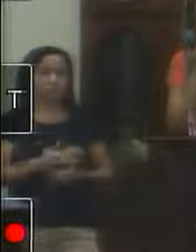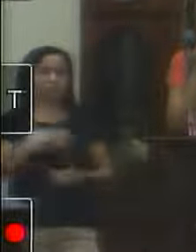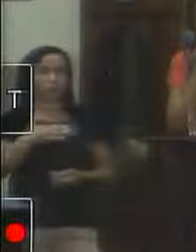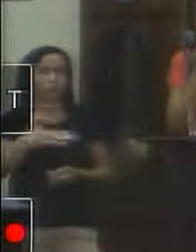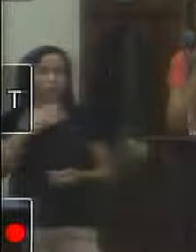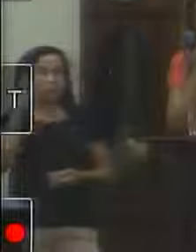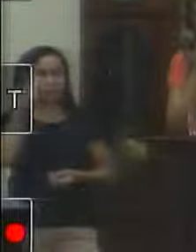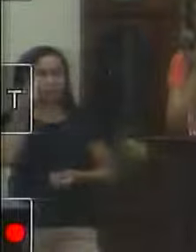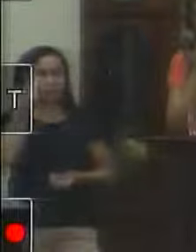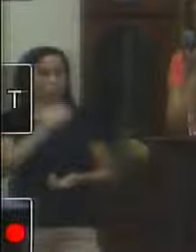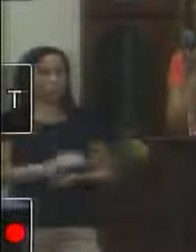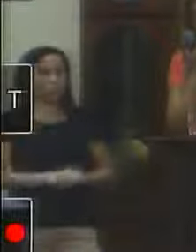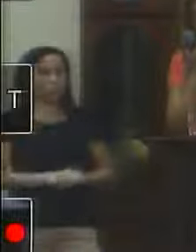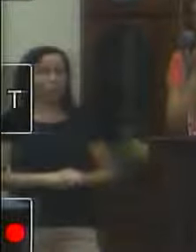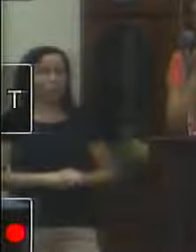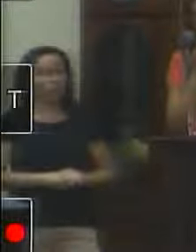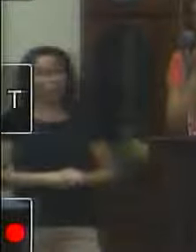de saber,